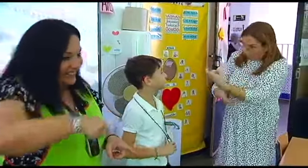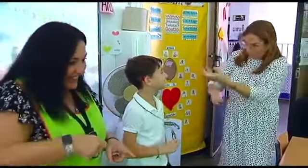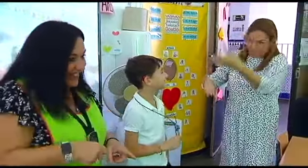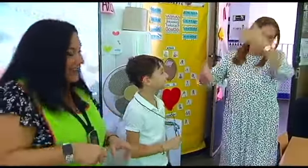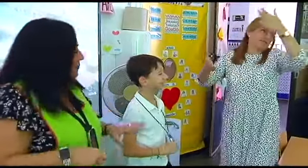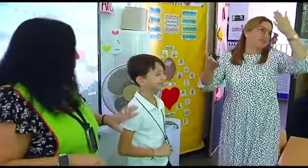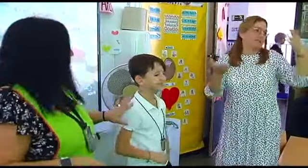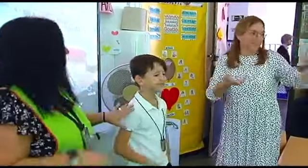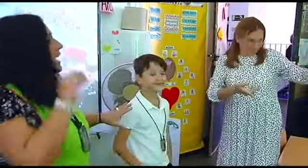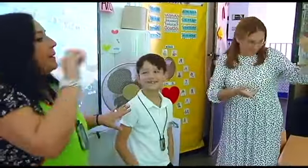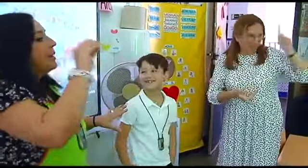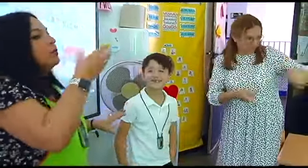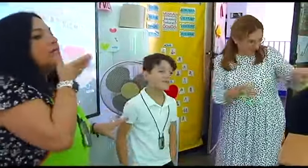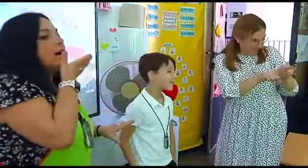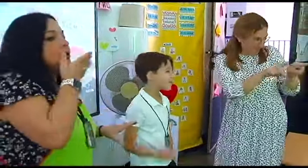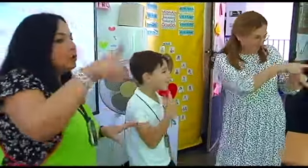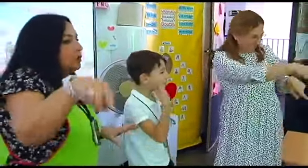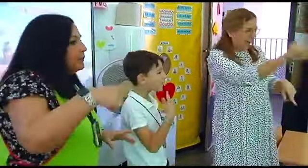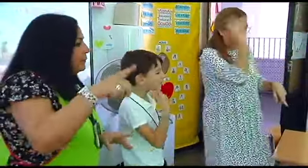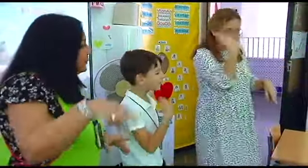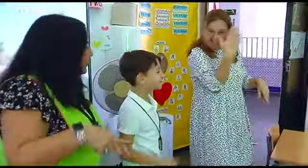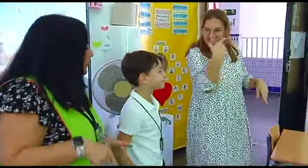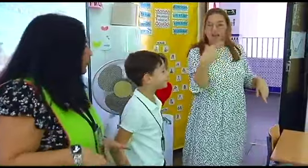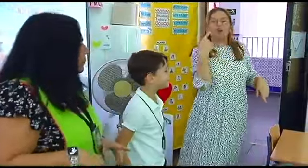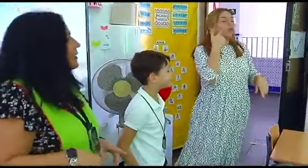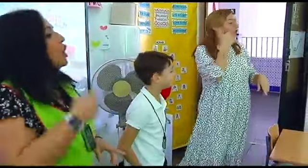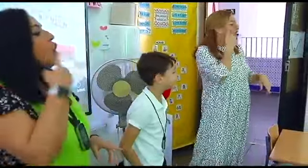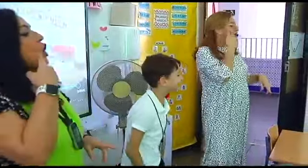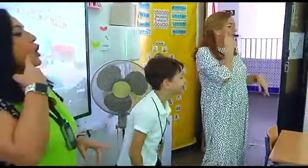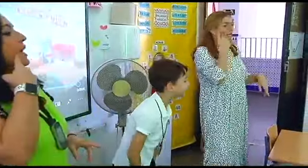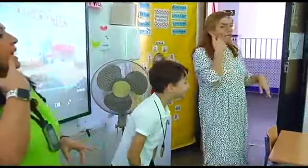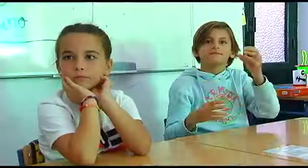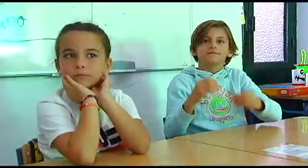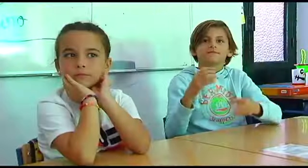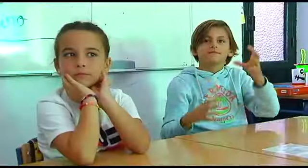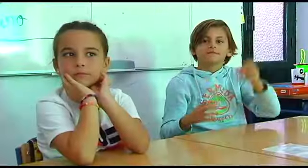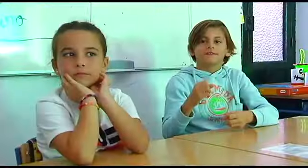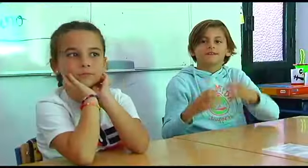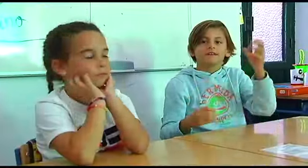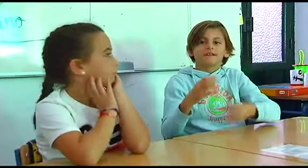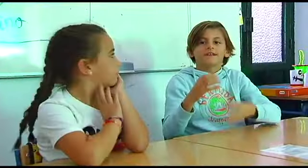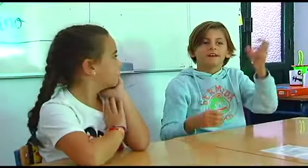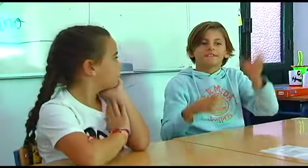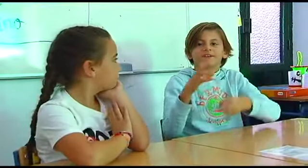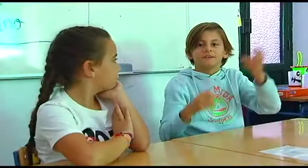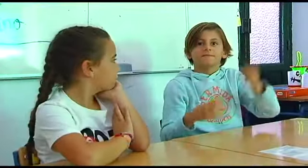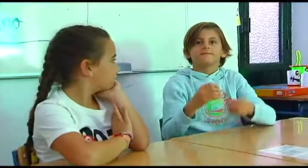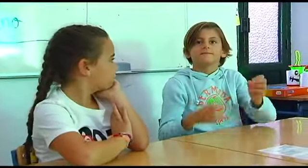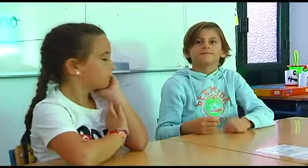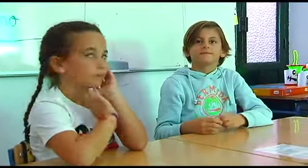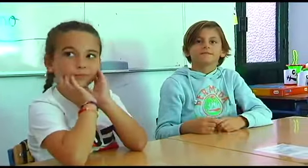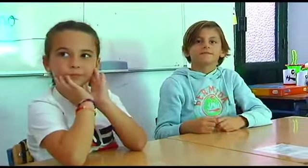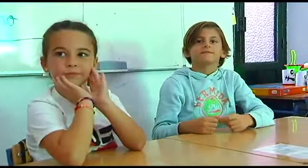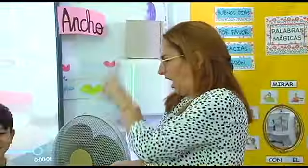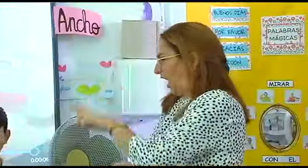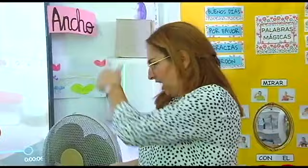coordinación con nuestras compañeras es importantísima, porque organizamos la clase, preparamos previamente lo que vamos